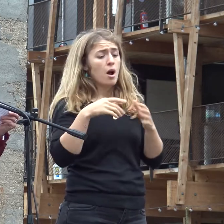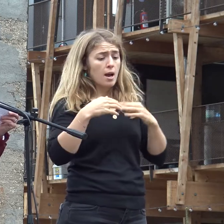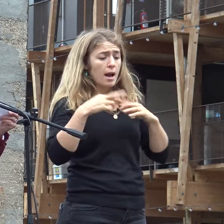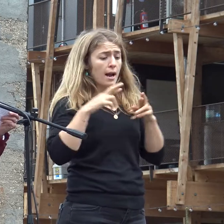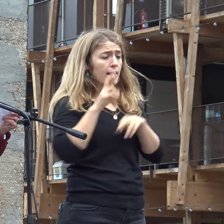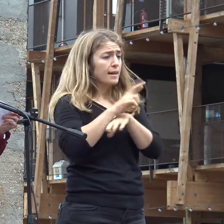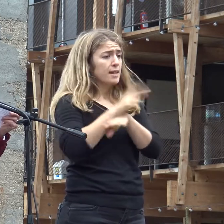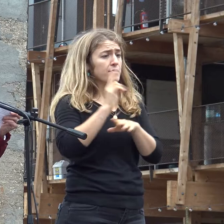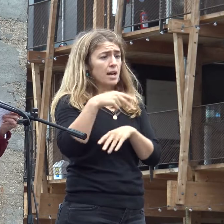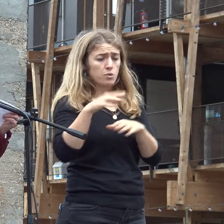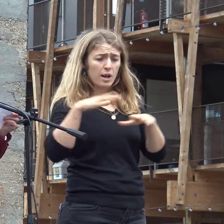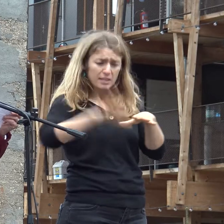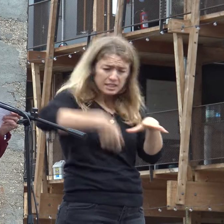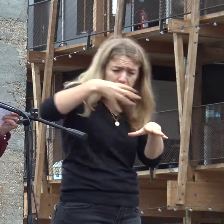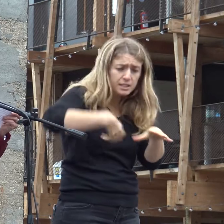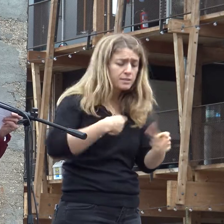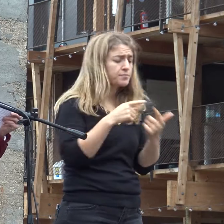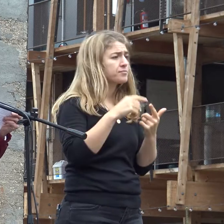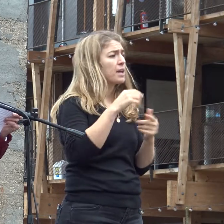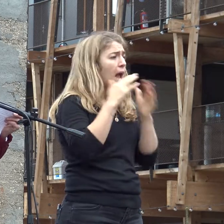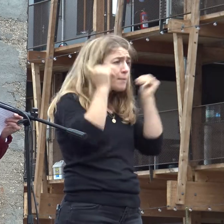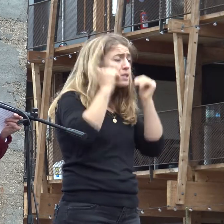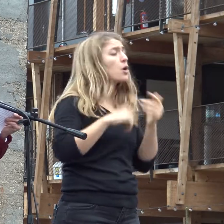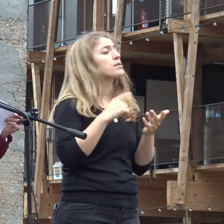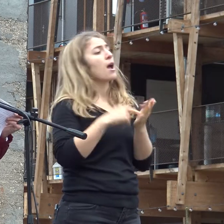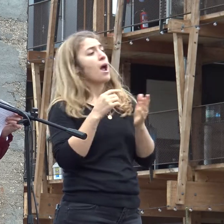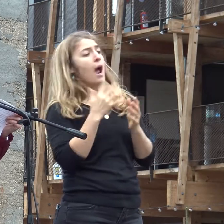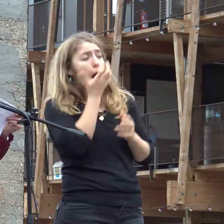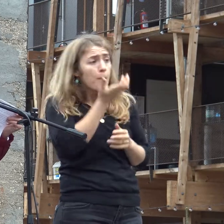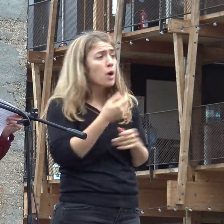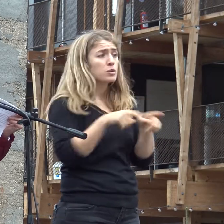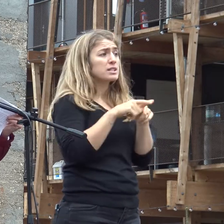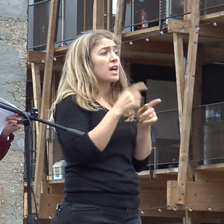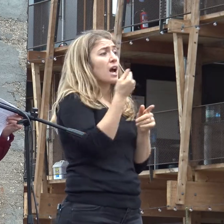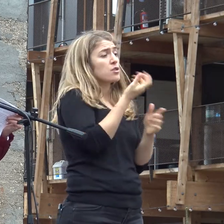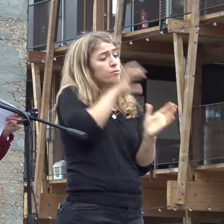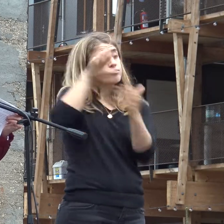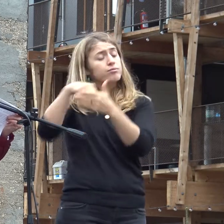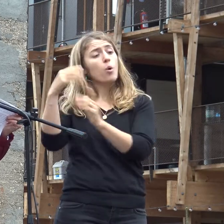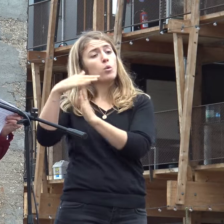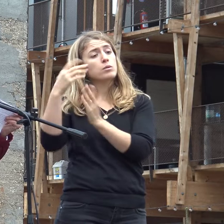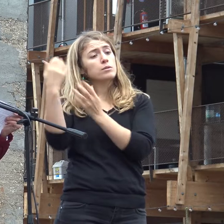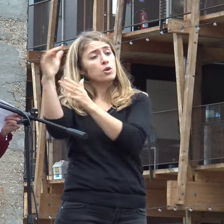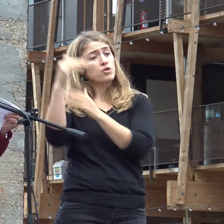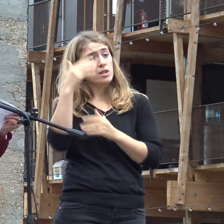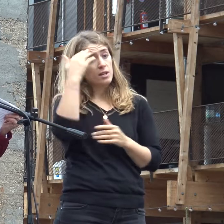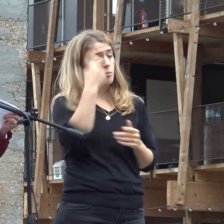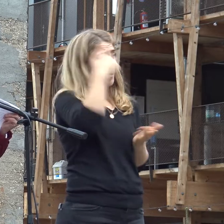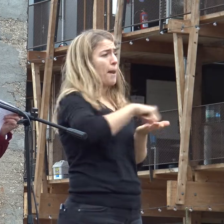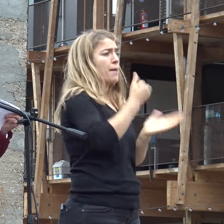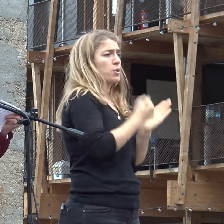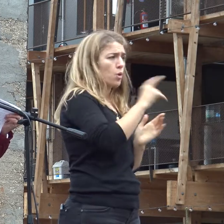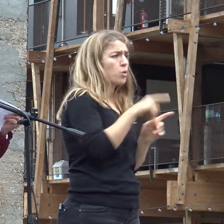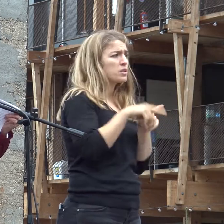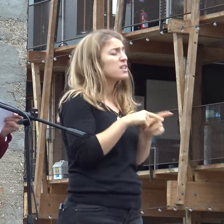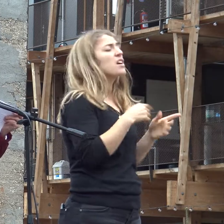réserves naturelles, ça vaut pour Amazon et Apple, leur évasion fiscale et leur obsolescence programmée. Et ça vaut